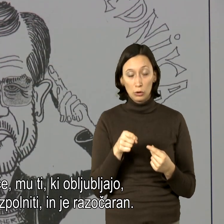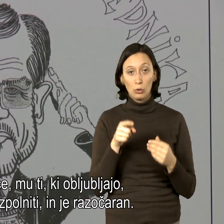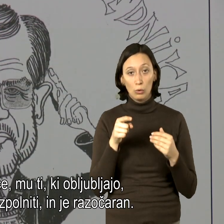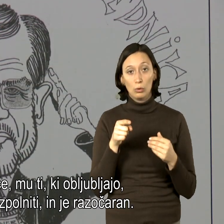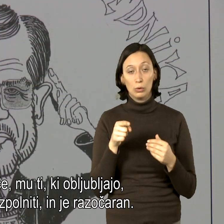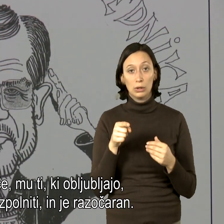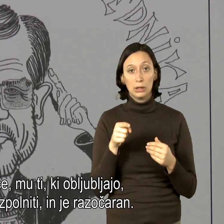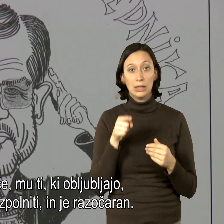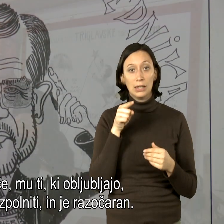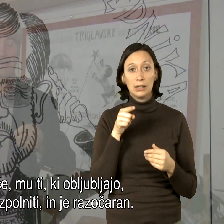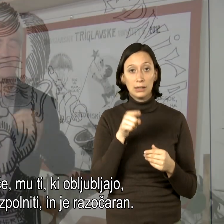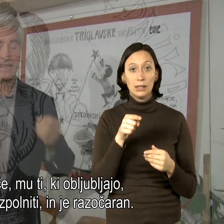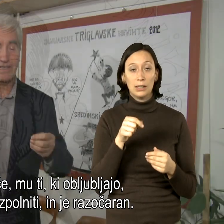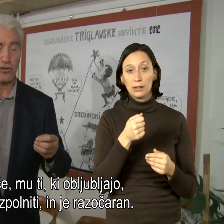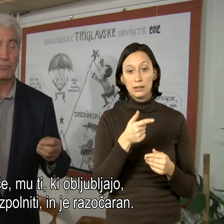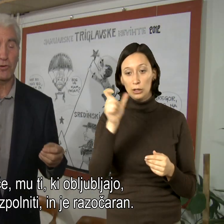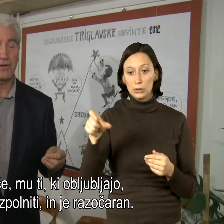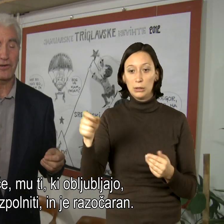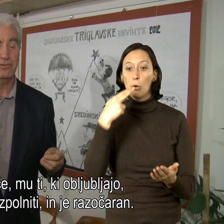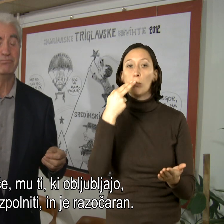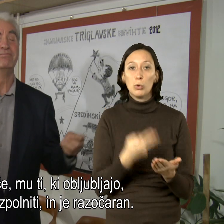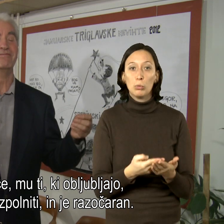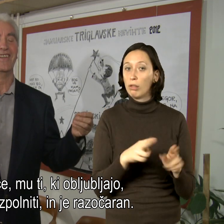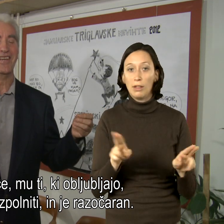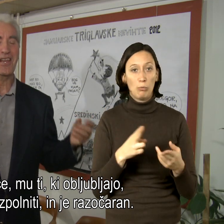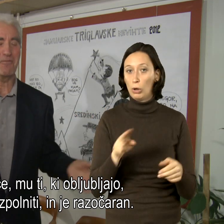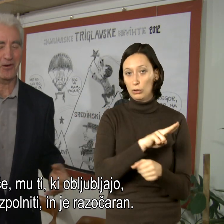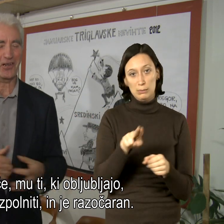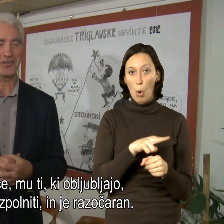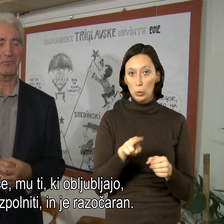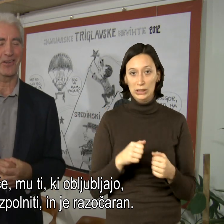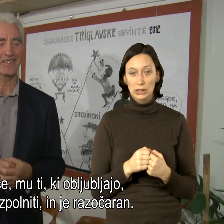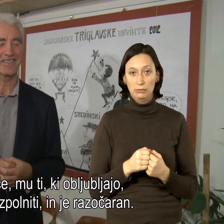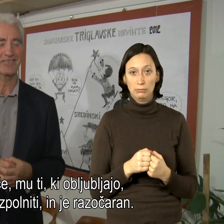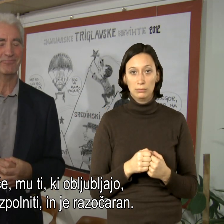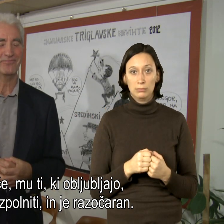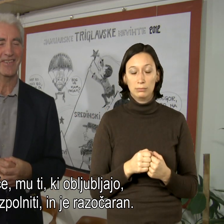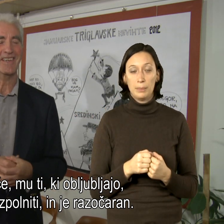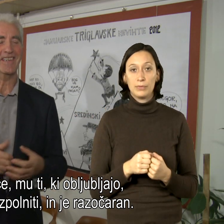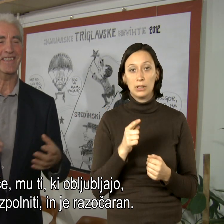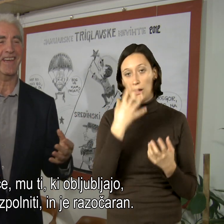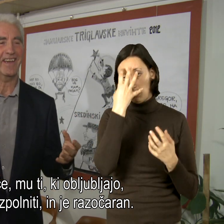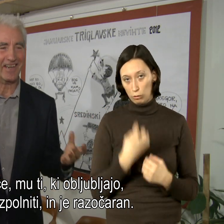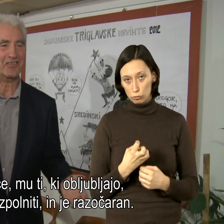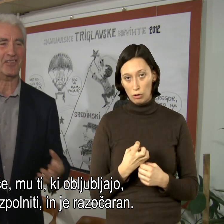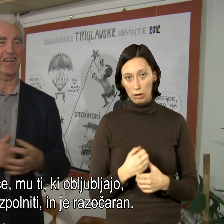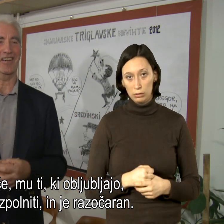to mu ti, kateri obljubljajo, ne morejo izpolniti. In je razočaran.